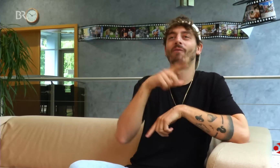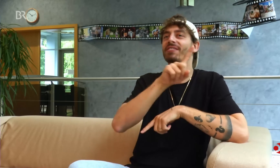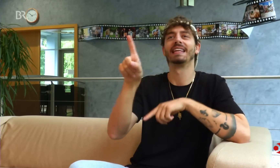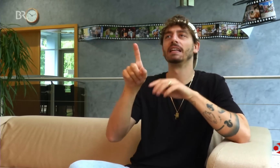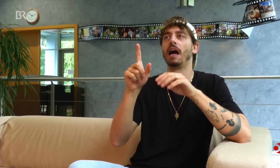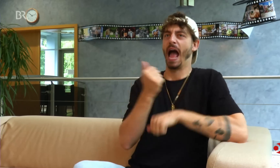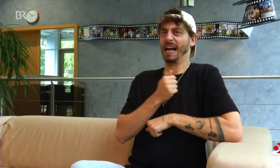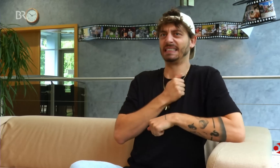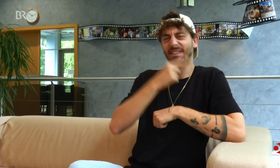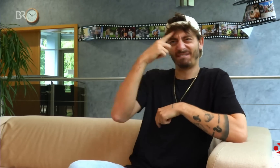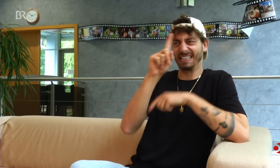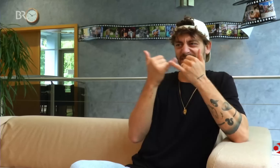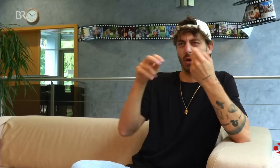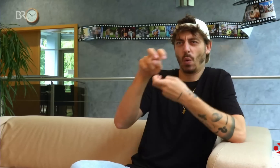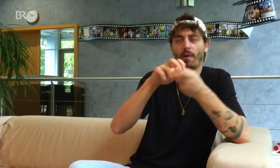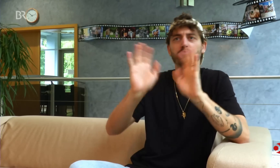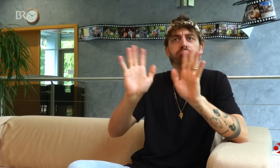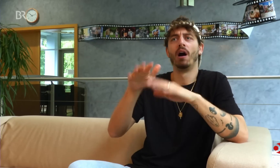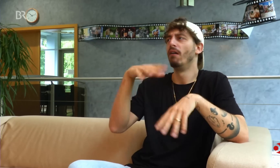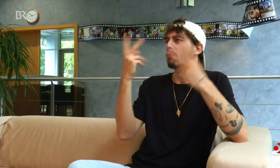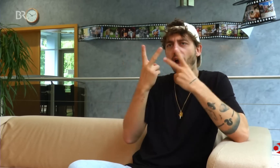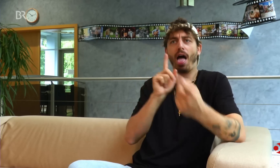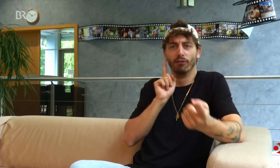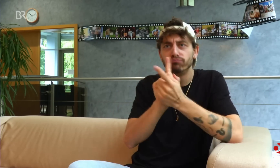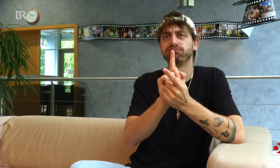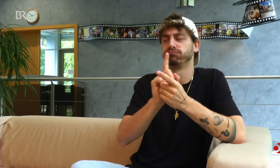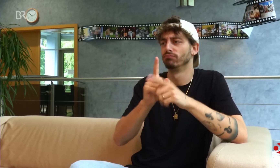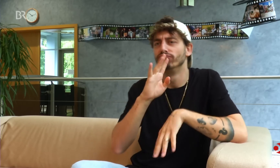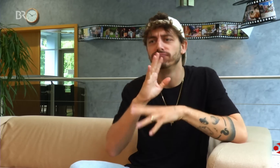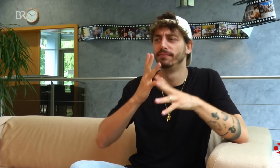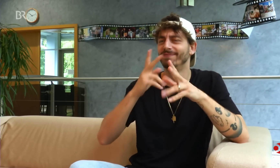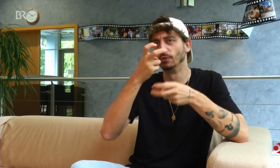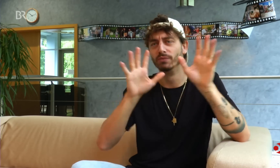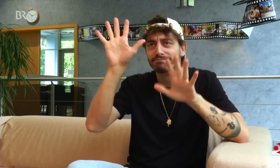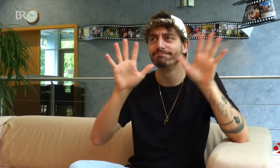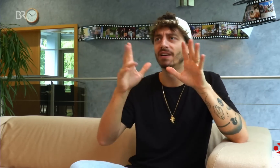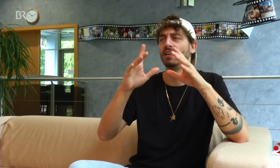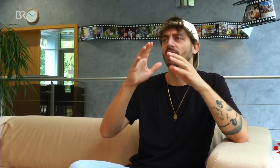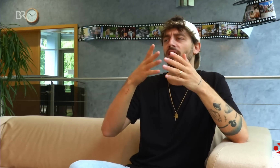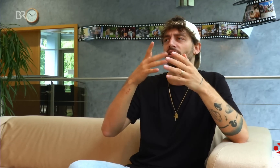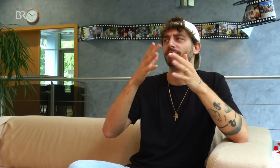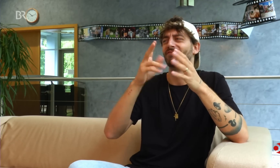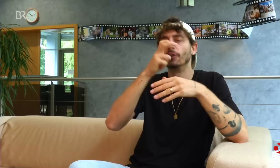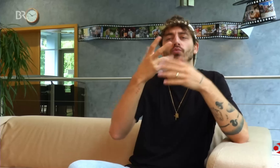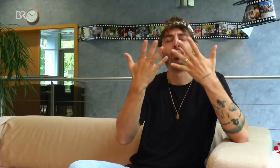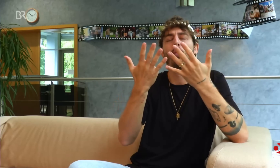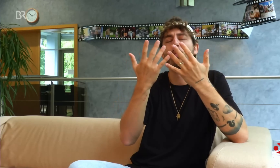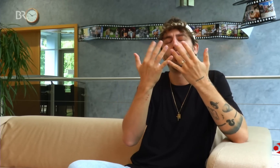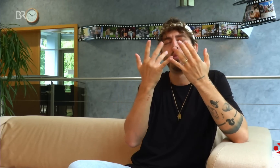keinerlei Berührungsängste oder Angst davor, wie sie mit mir umgehen sollen. Sie sind auf mich zugegangen, haben versucht, sich verständlich zu machen mit Gesten